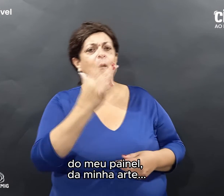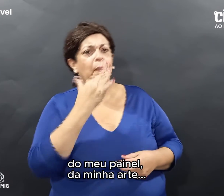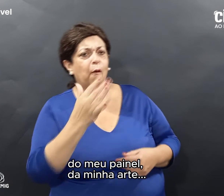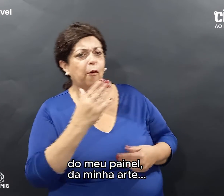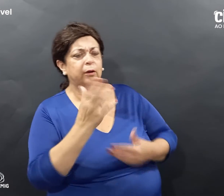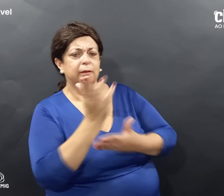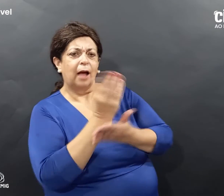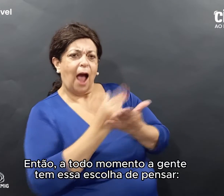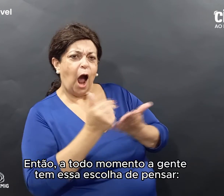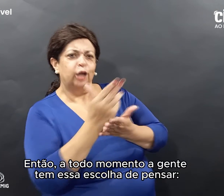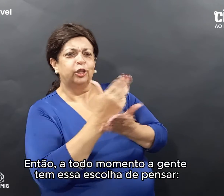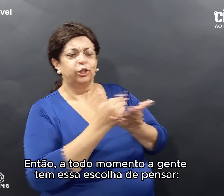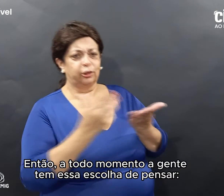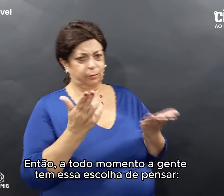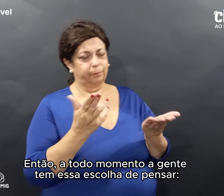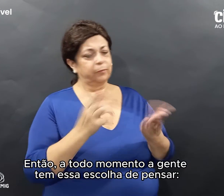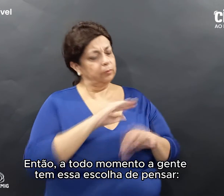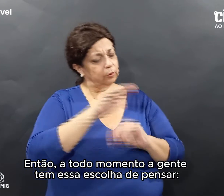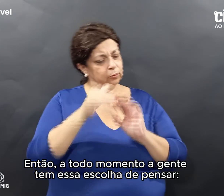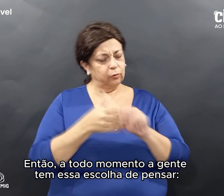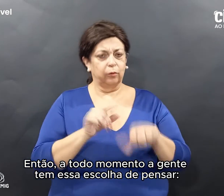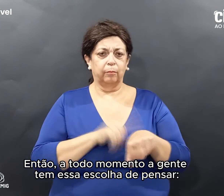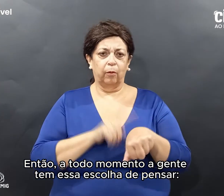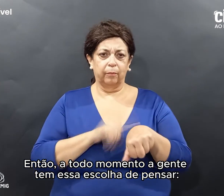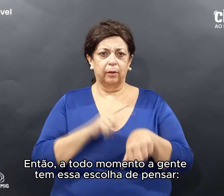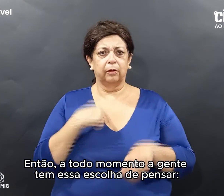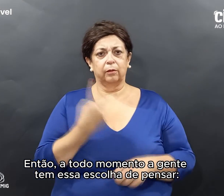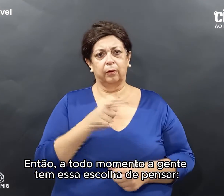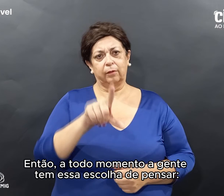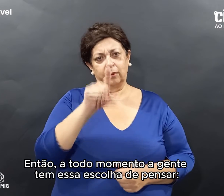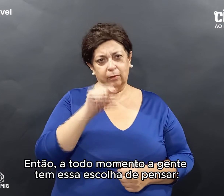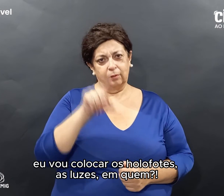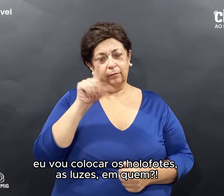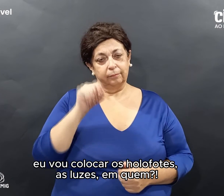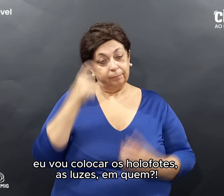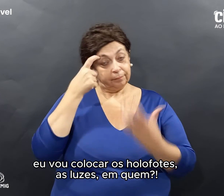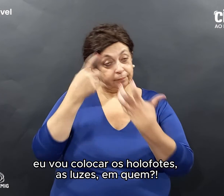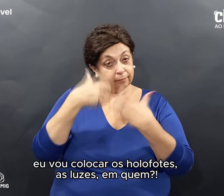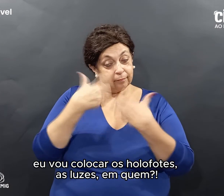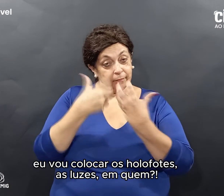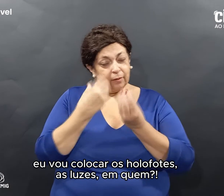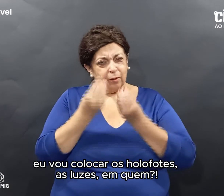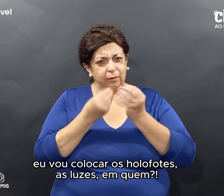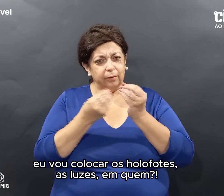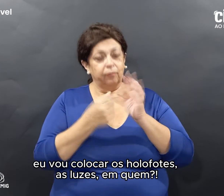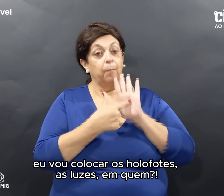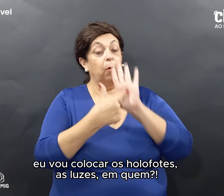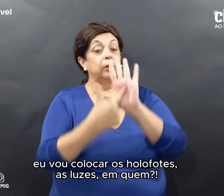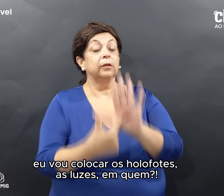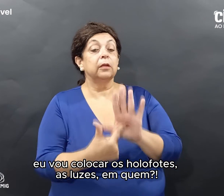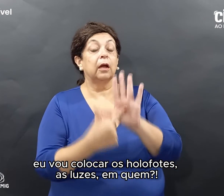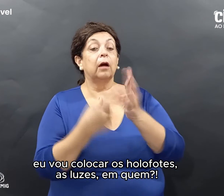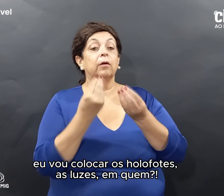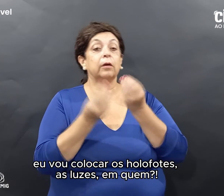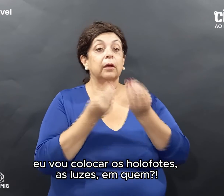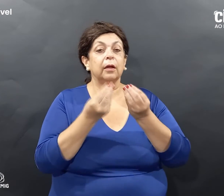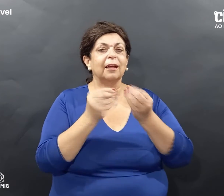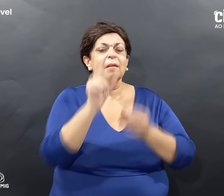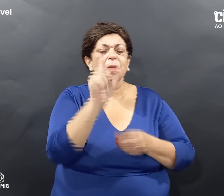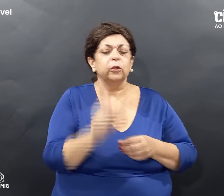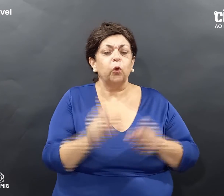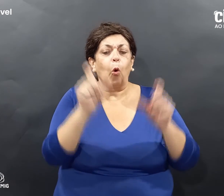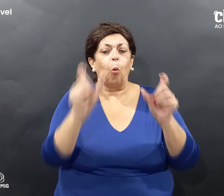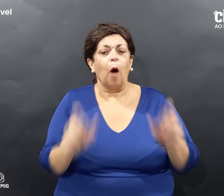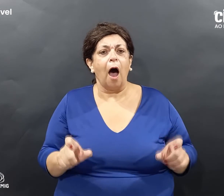da minha arte. Então, a todo momento a gente tem essa escolha de pensar, eu vou colocar os holofotes, as luzes, em quem?